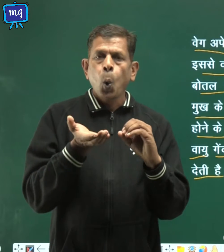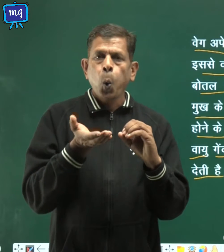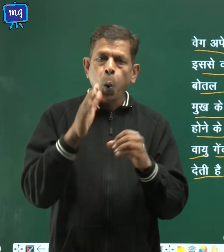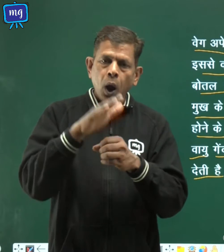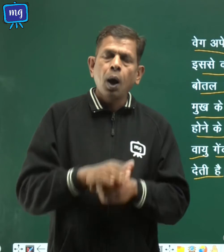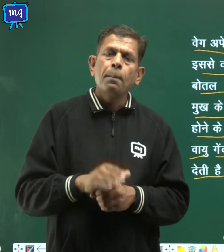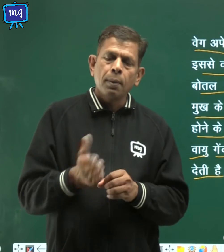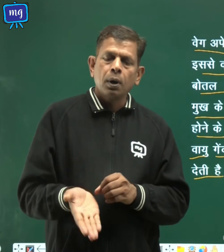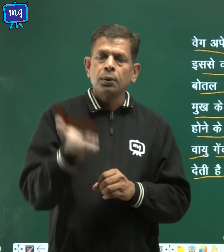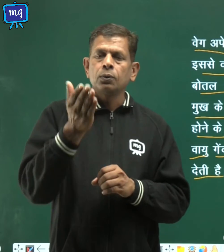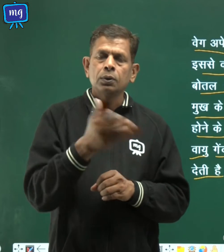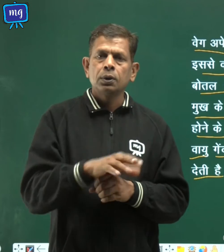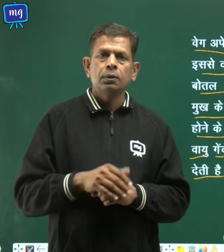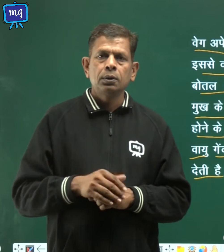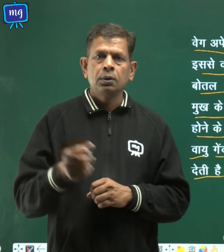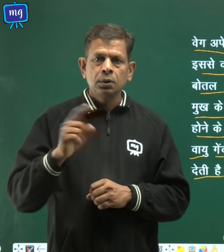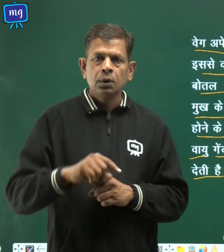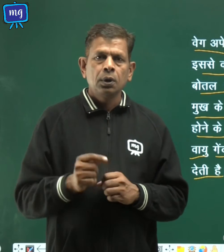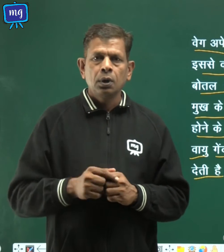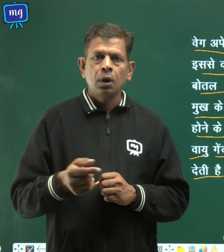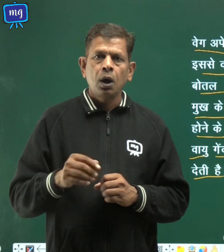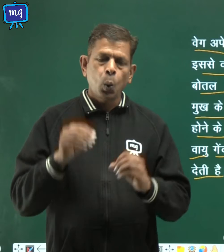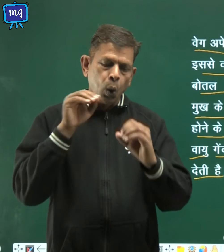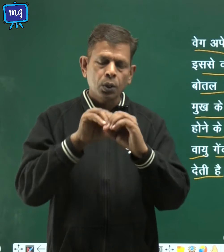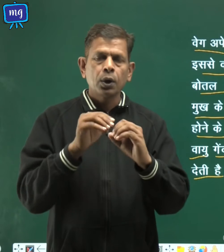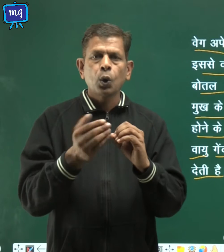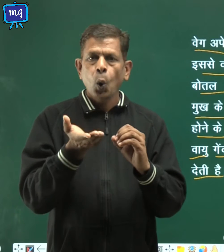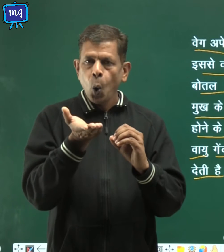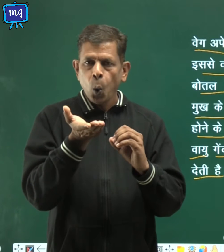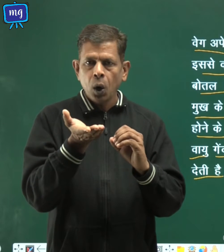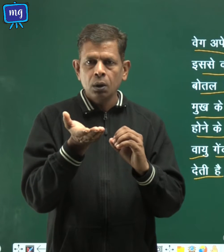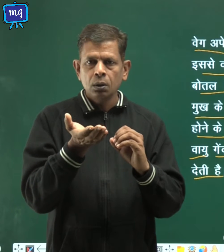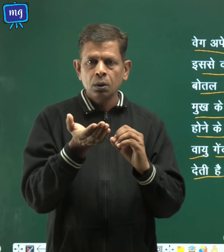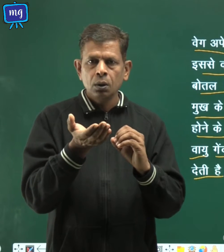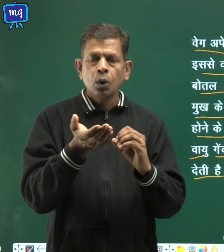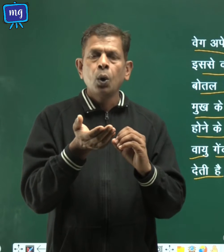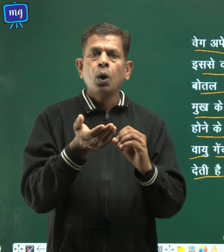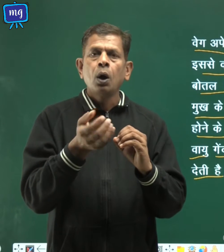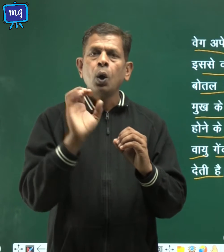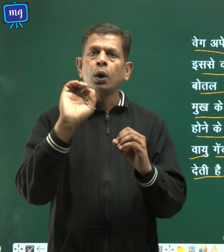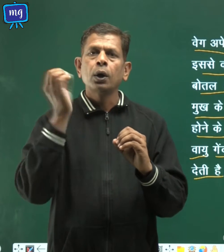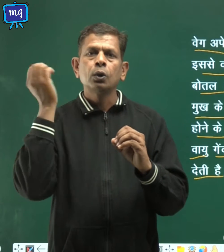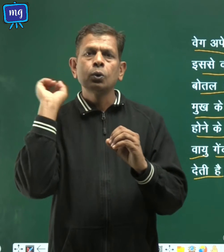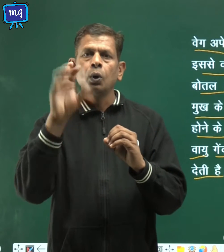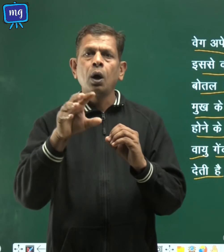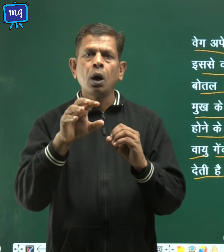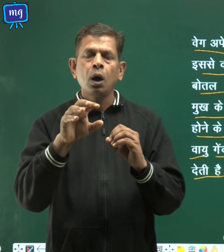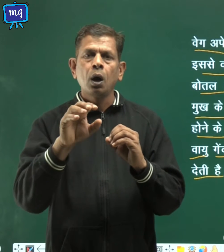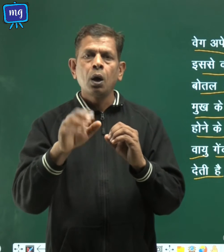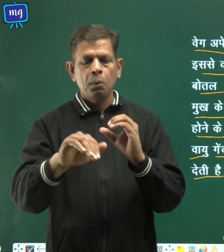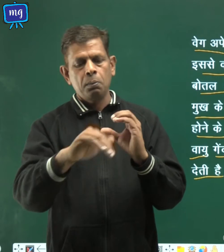होता है, इसलिए अंदर की वायु गेंद को